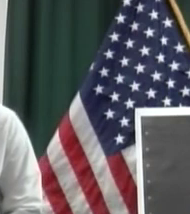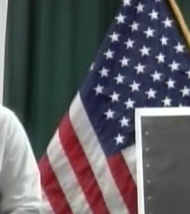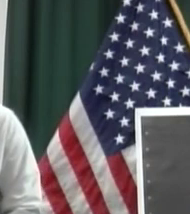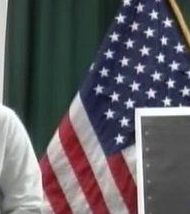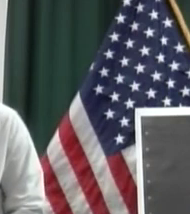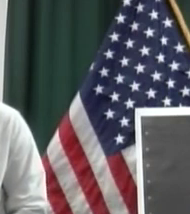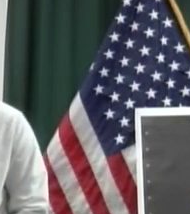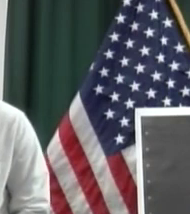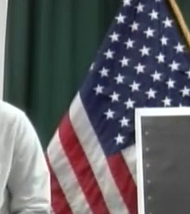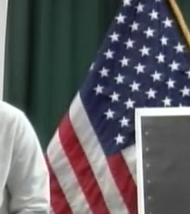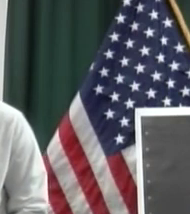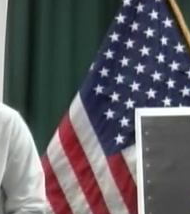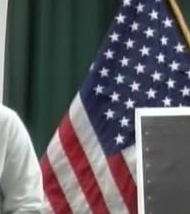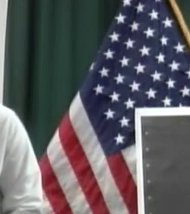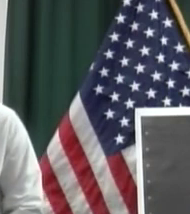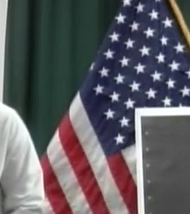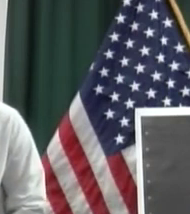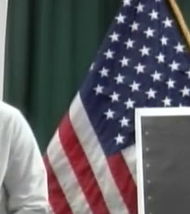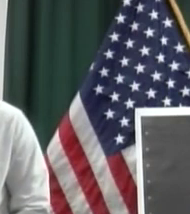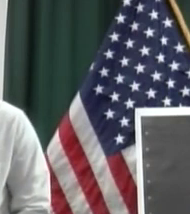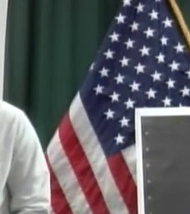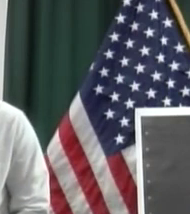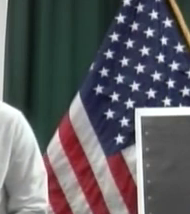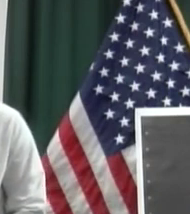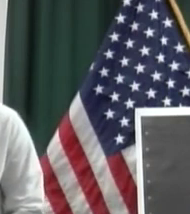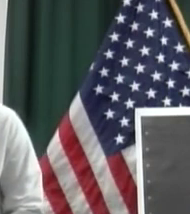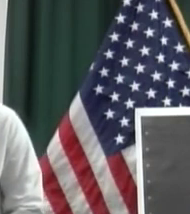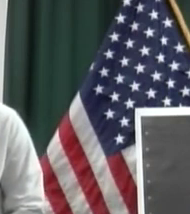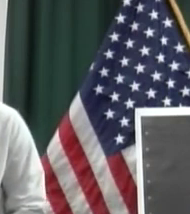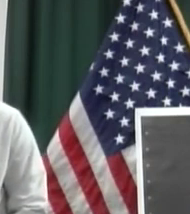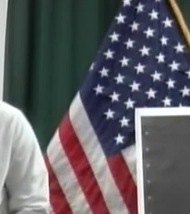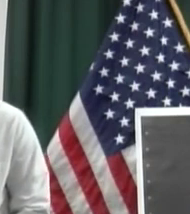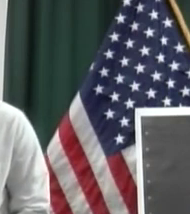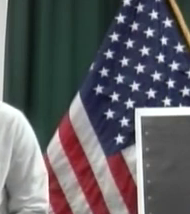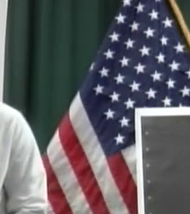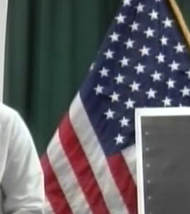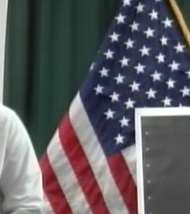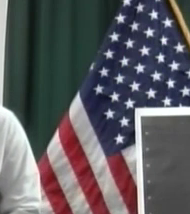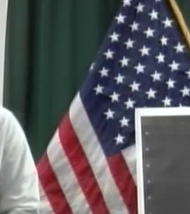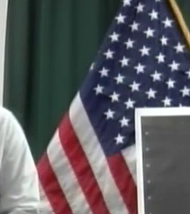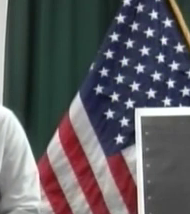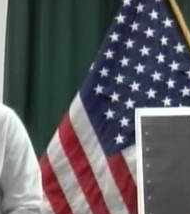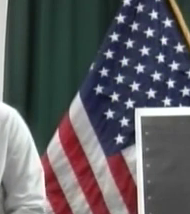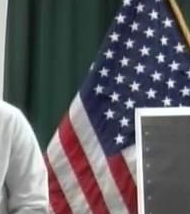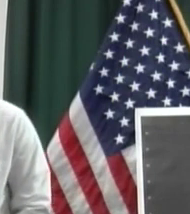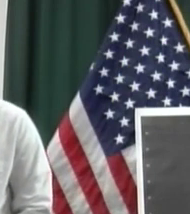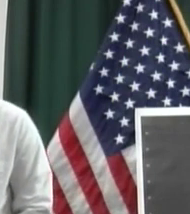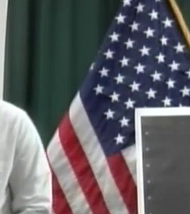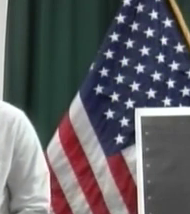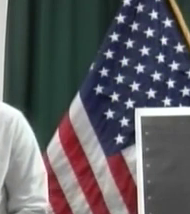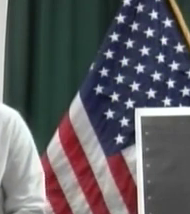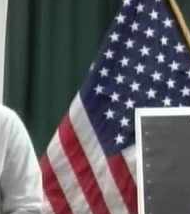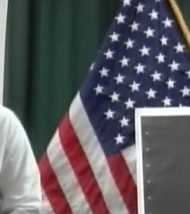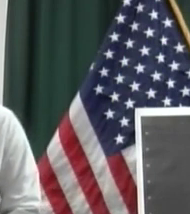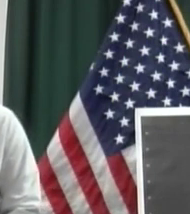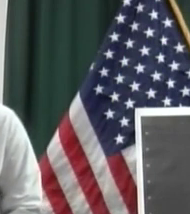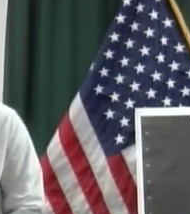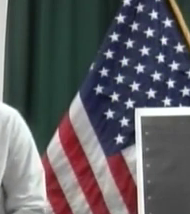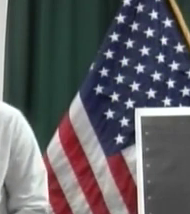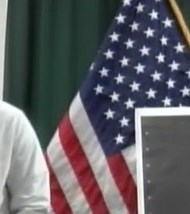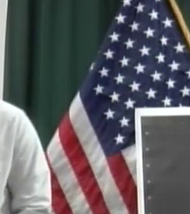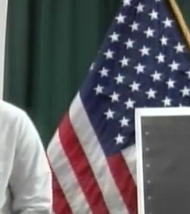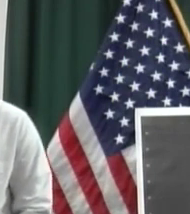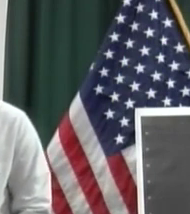de la preparación de huracanes. Había modificaciones al Centro de Operaciones de Emergencia. Uno de los cambios